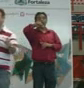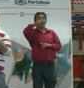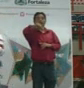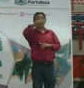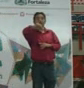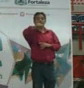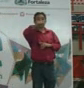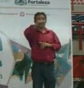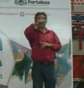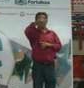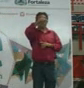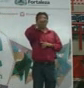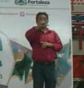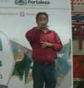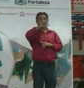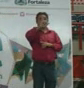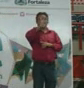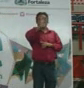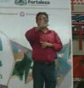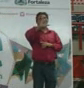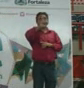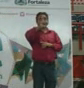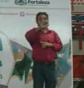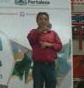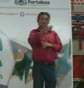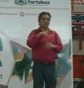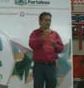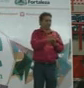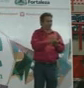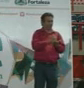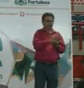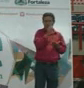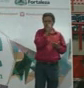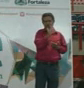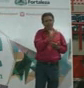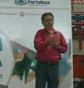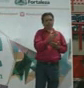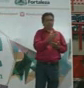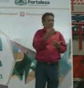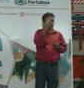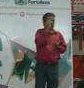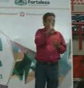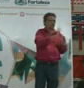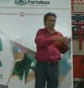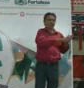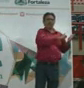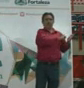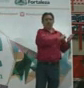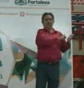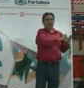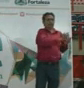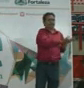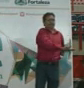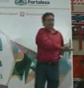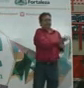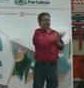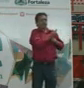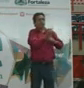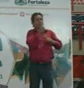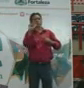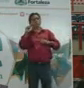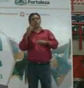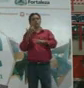uma base boa de função do primeiro grau, isso te dá um suporte muito bom para uma outra matéria que